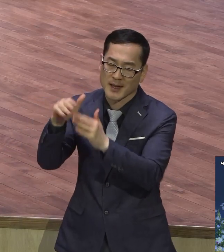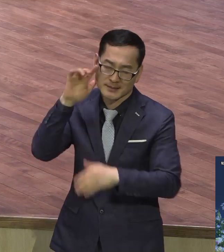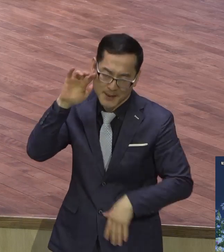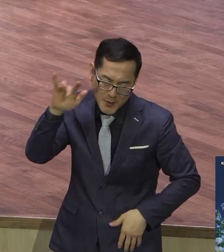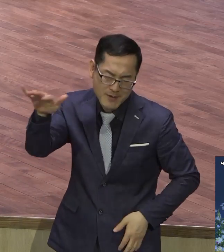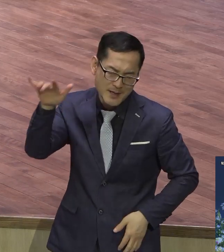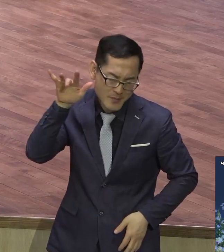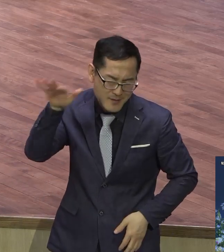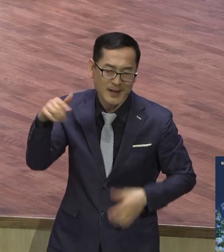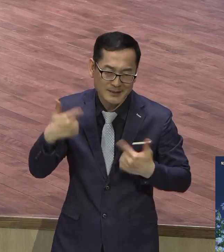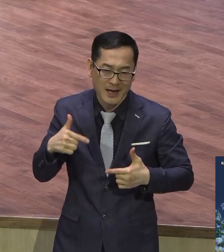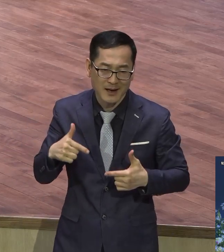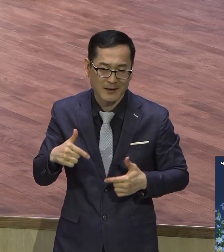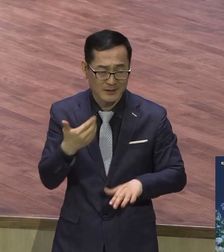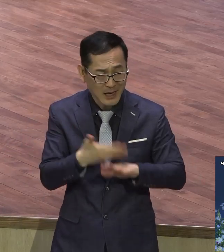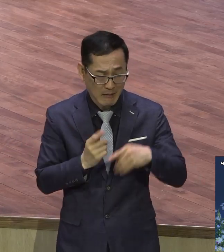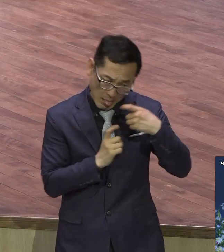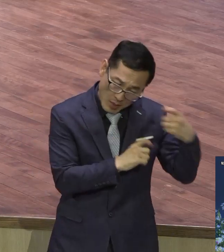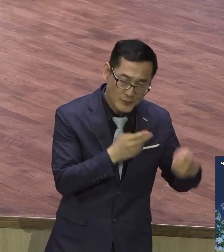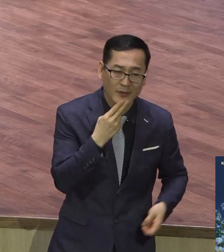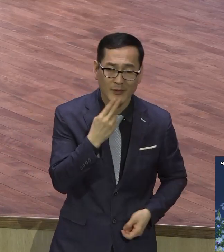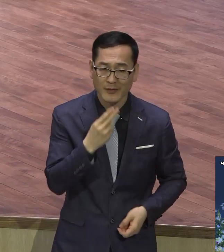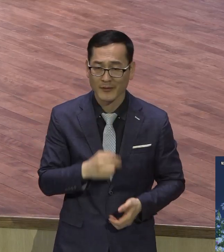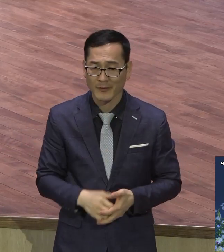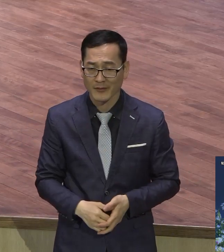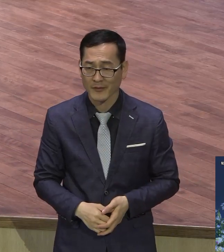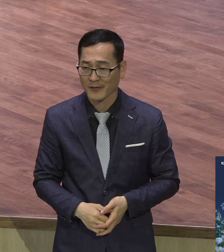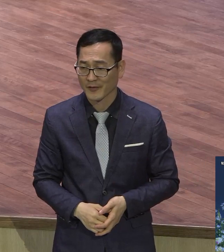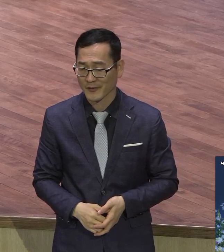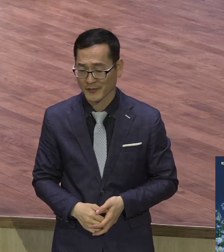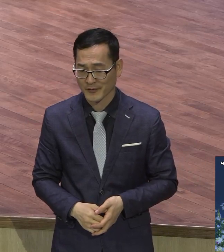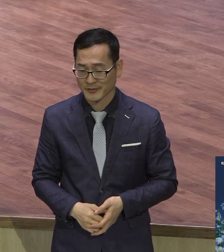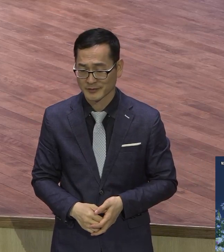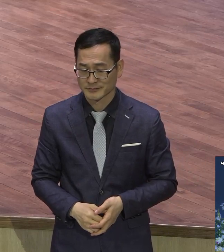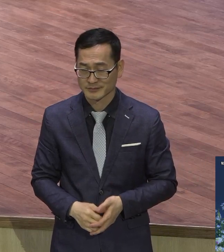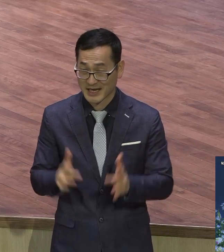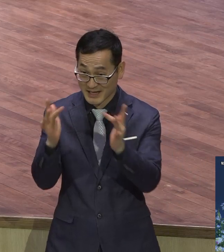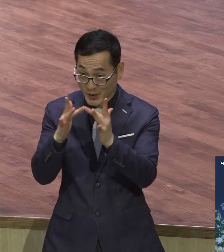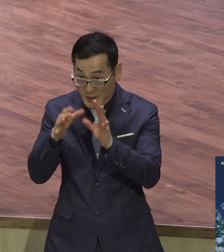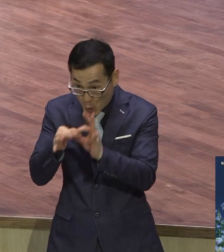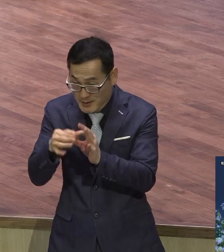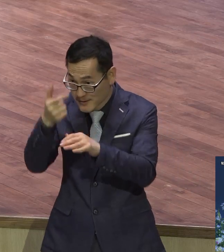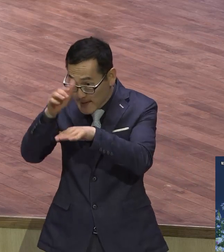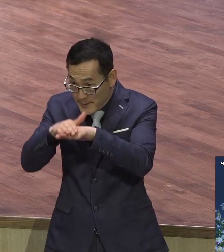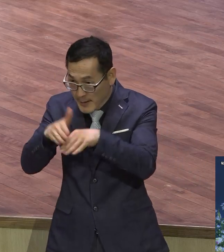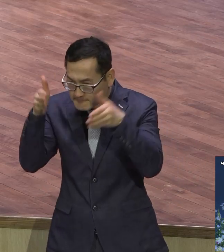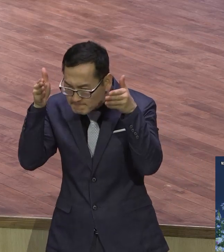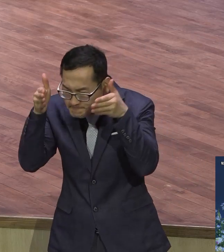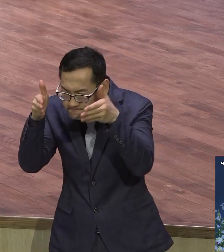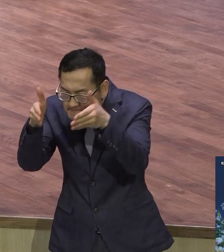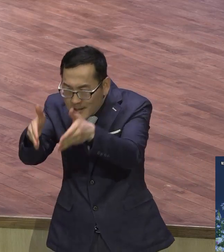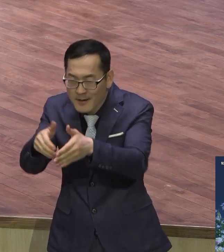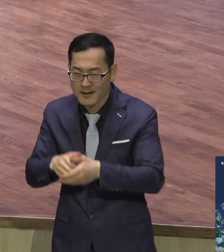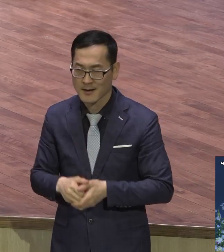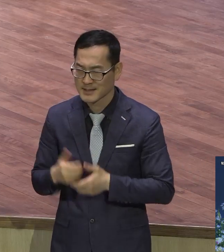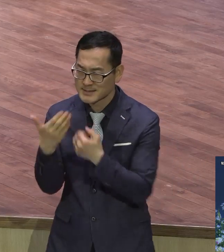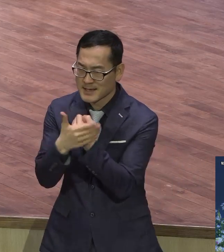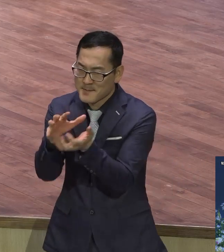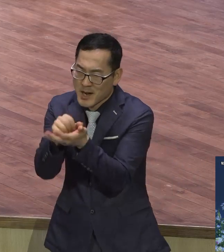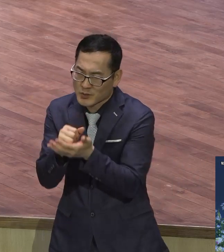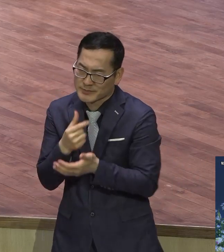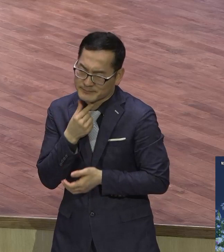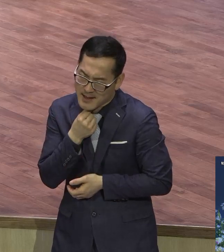다른데 흔들리지 않지요. 주의전을 사모하면서 온라인 예배를 통해서라도 은혜를 내가 받아야 되겠다.